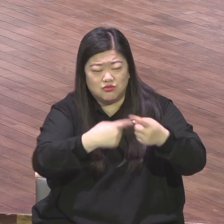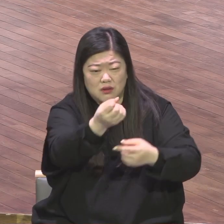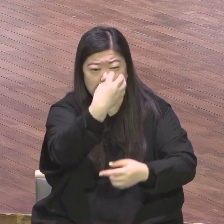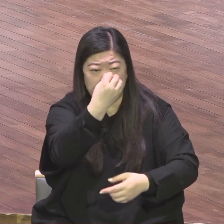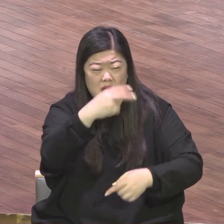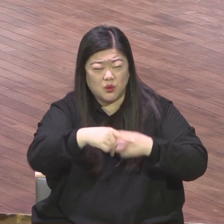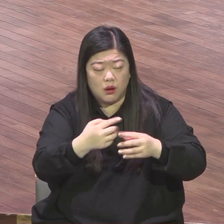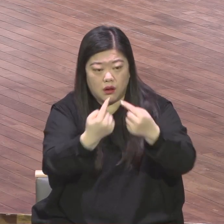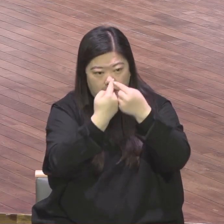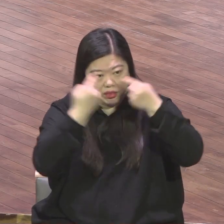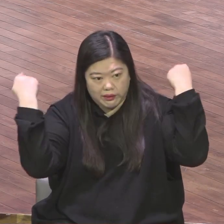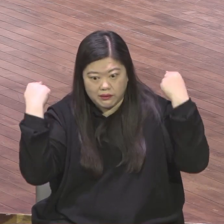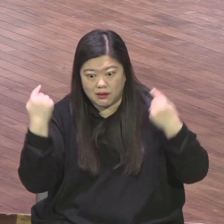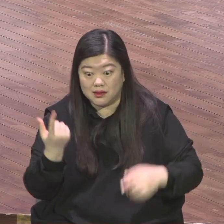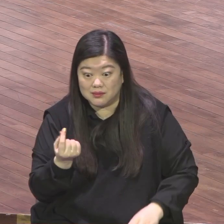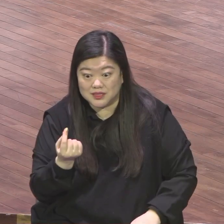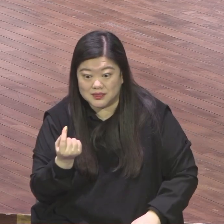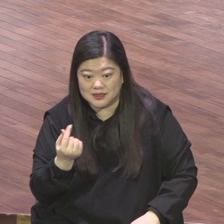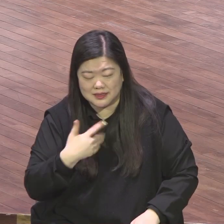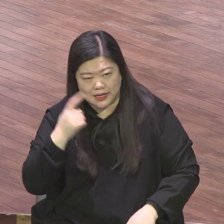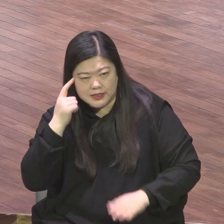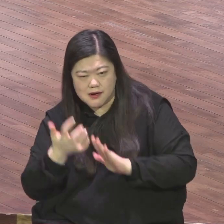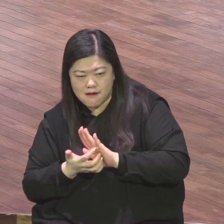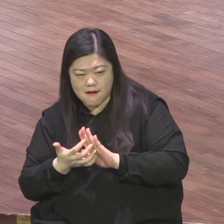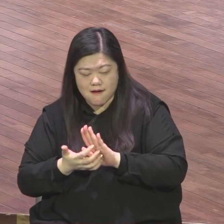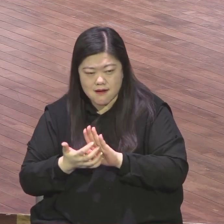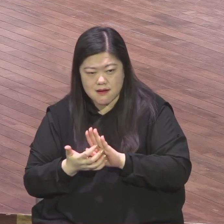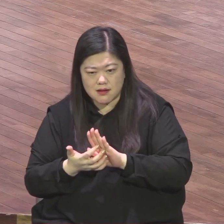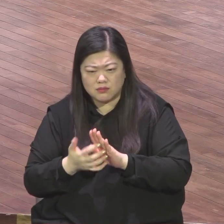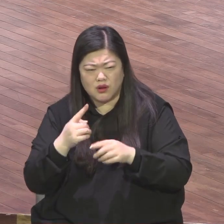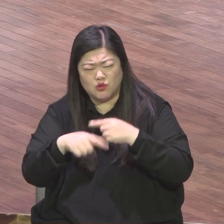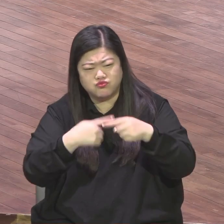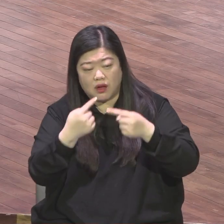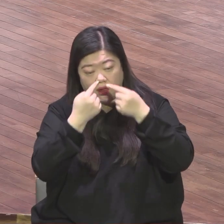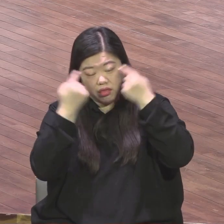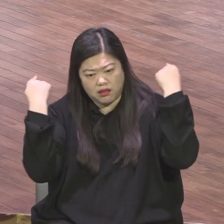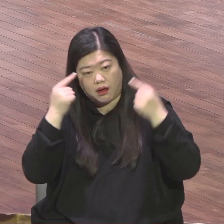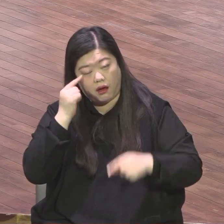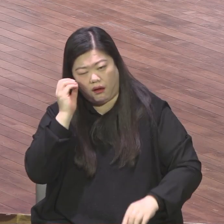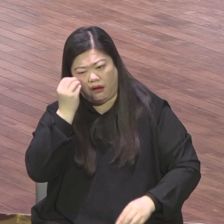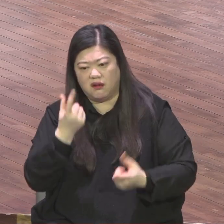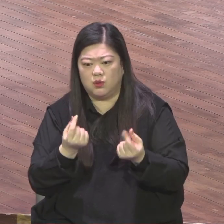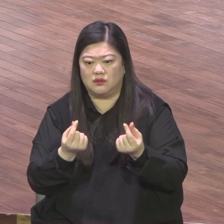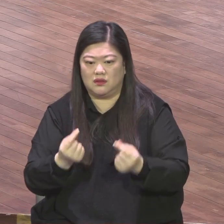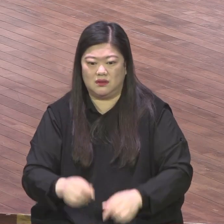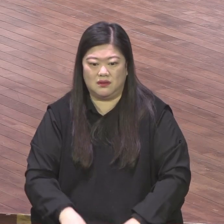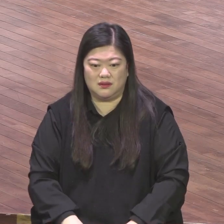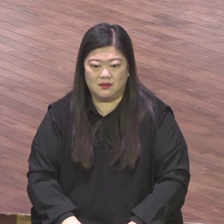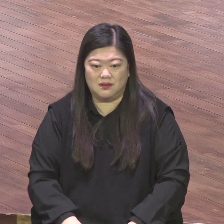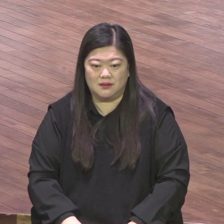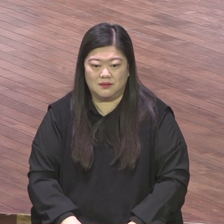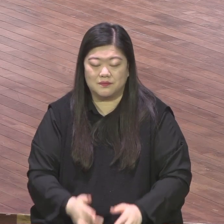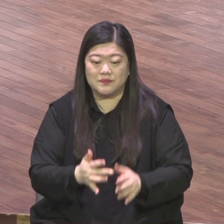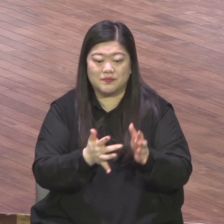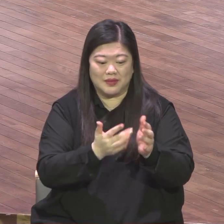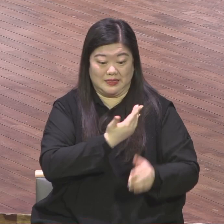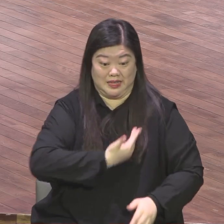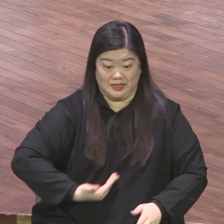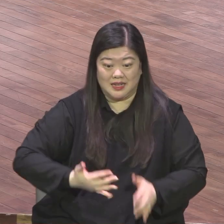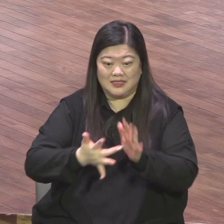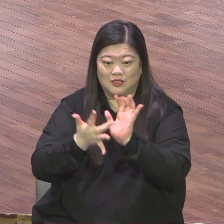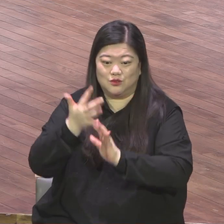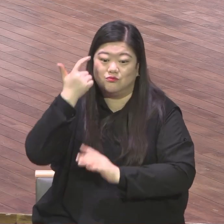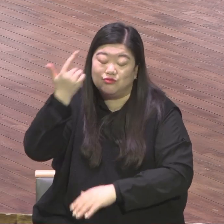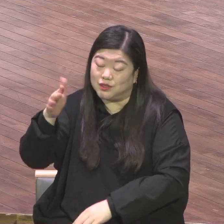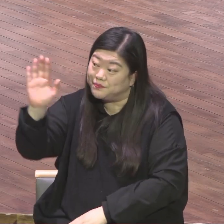전해도 안 들립니다. 그게 6절 보세요. 이들이 모였을 때에 예수께 여쭈어 이르되